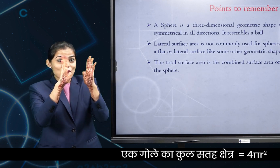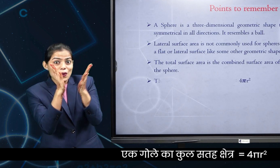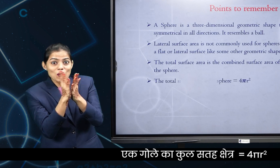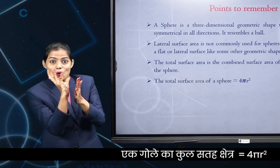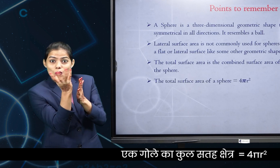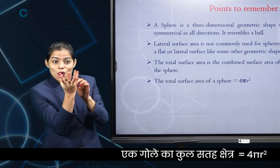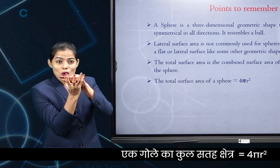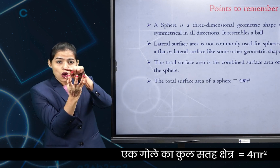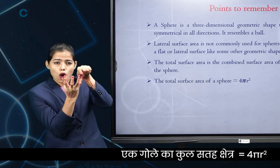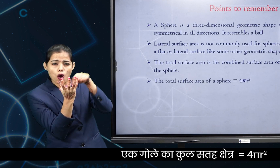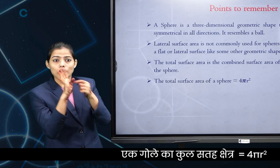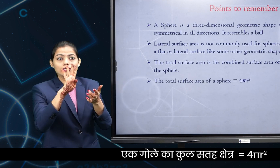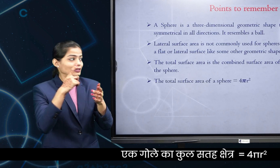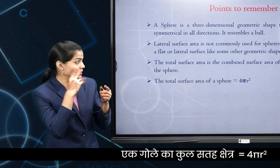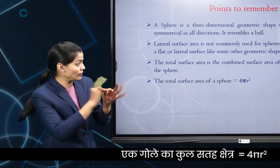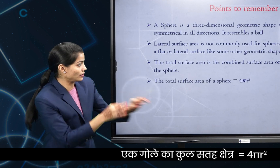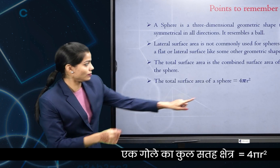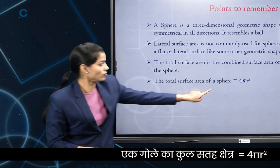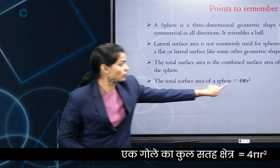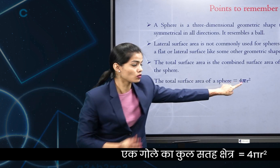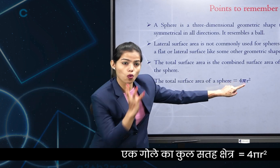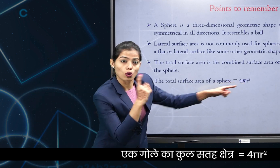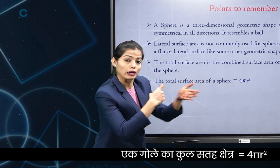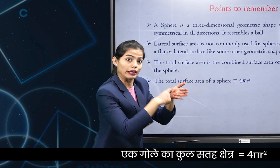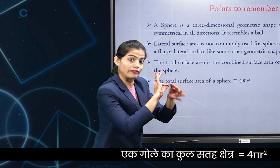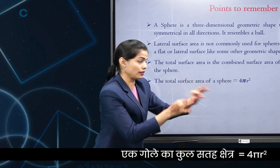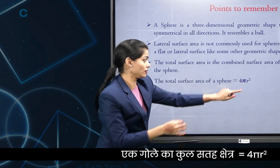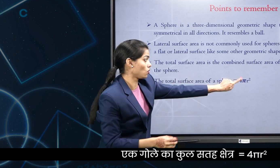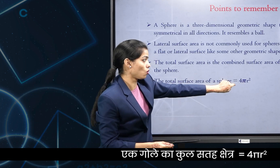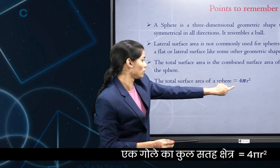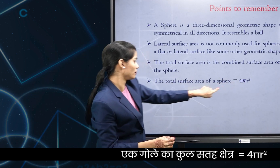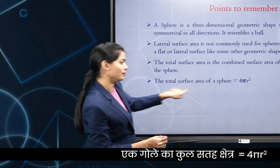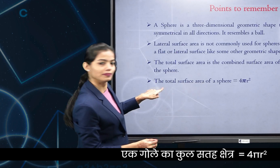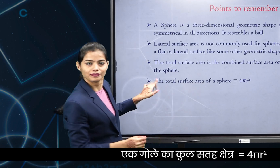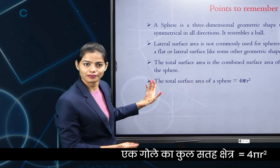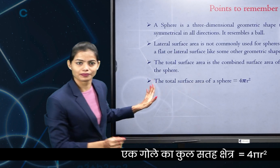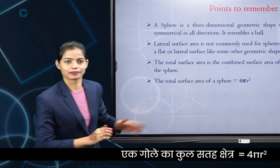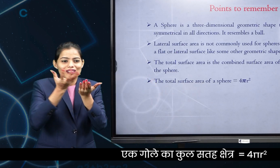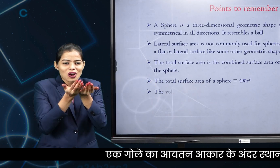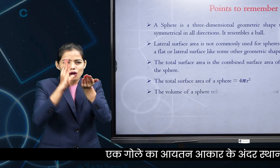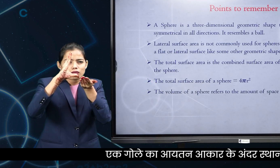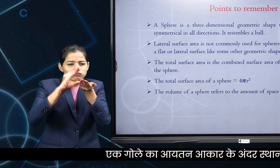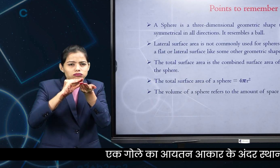एक गोले का कुल सतह क्षेत्र इज इक्वल्स टू 4r²। एक गोले